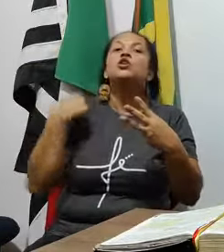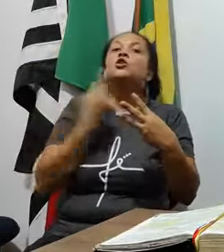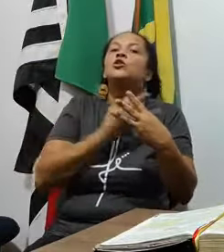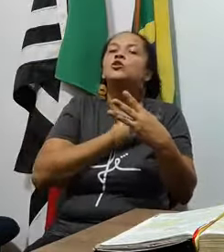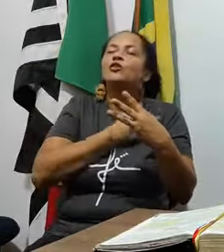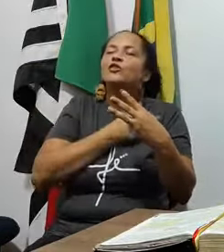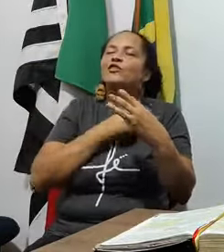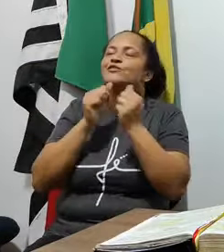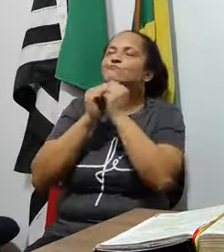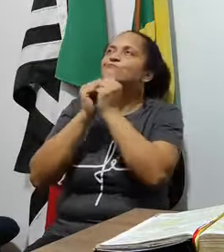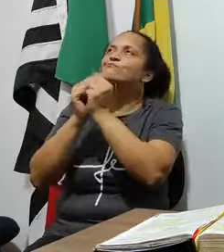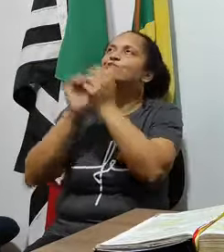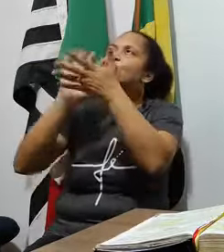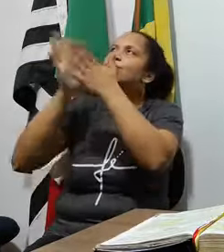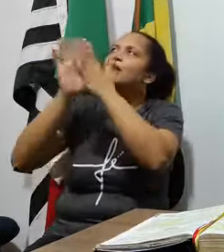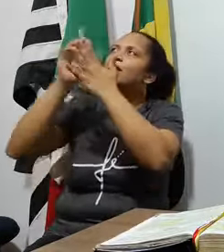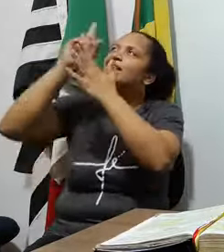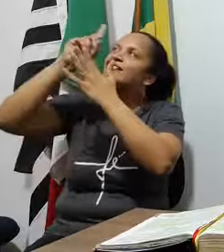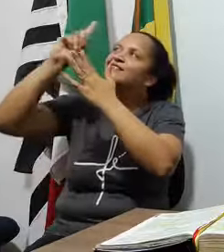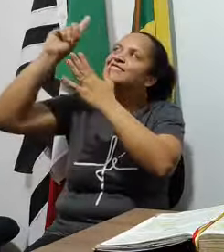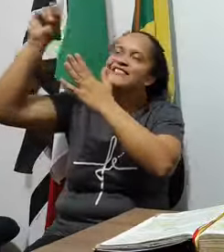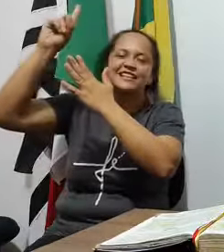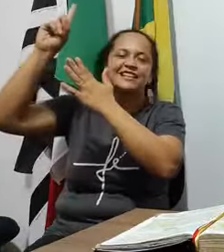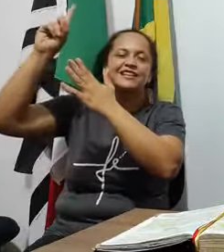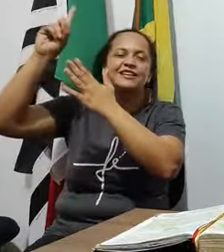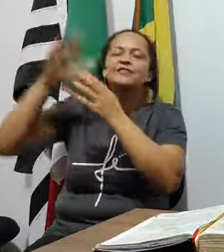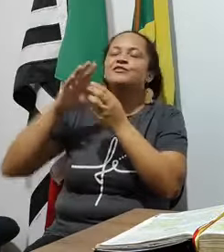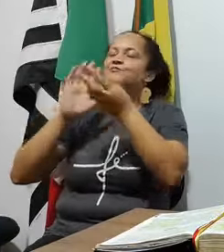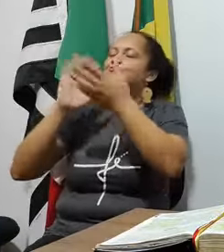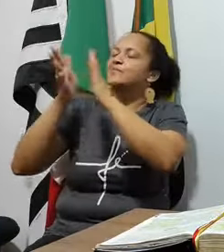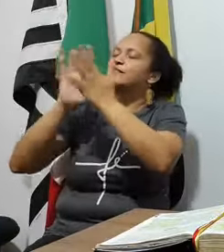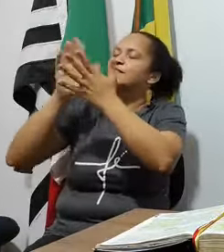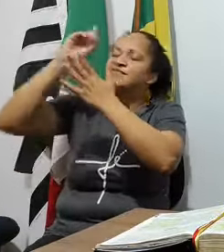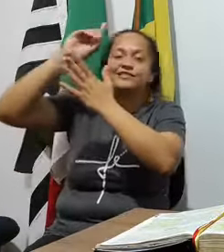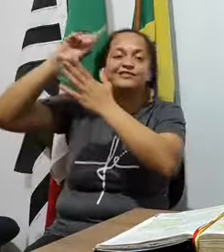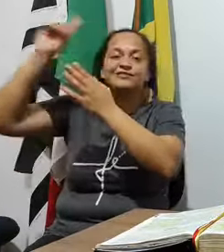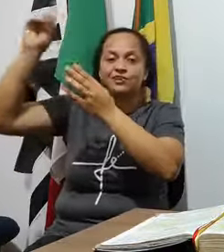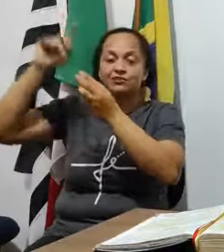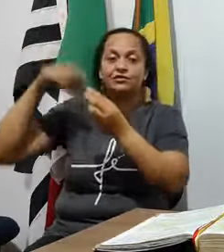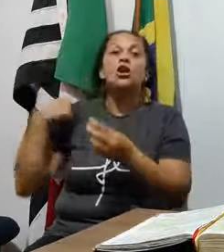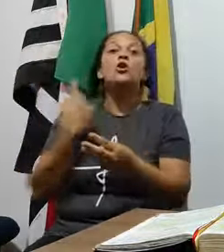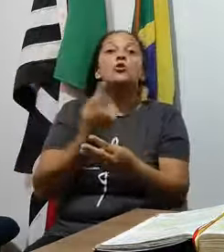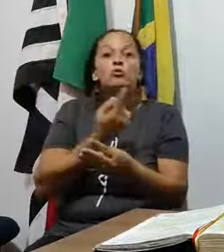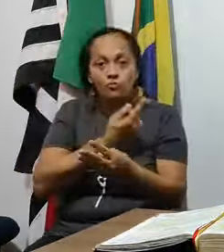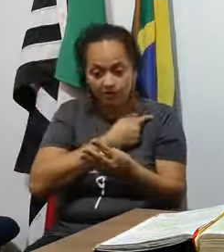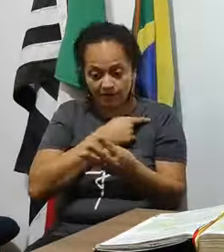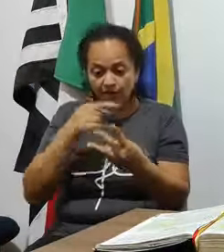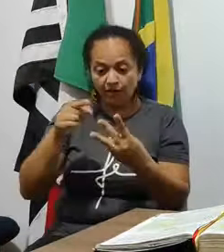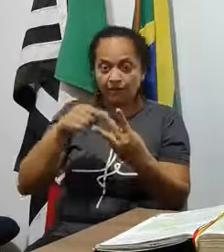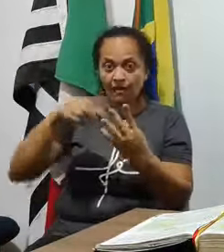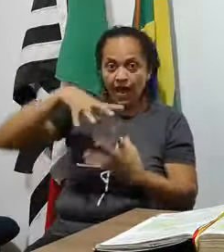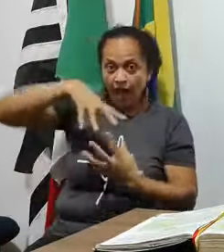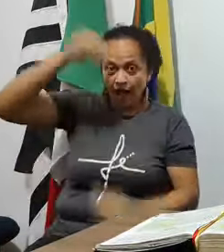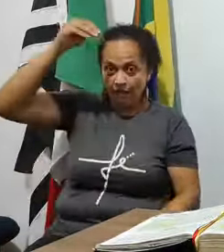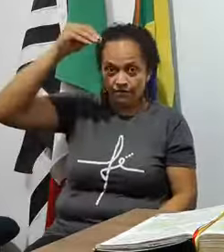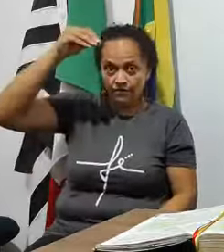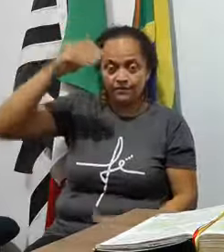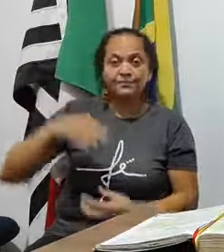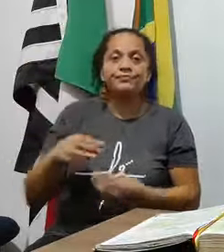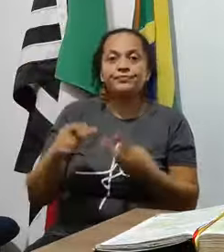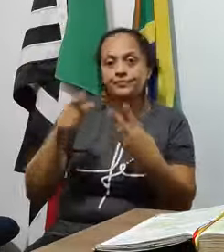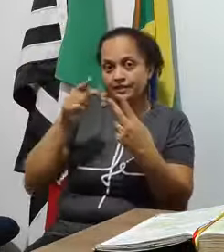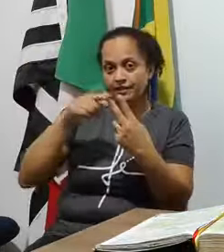mundo espiritual, com Deus na dimensão espiritual. Com a nossa alma, e a alma está